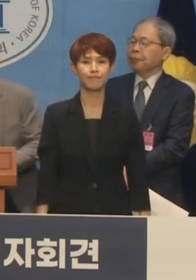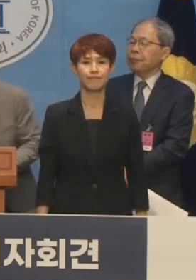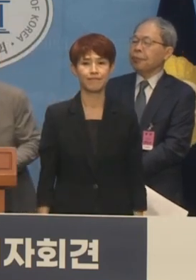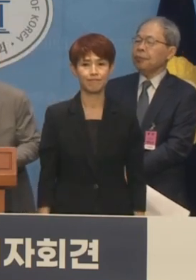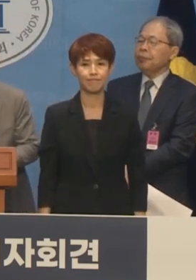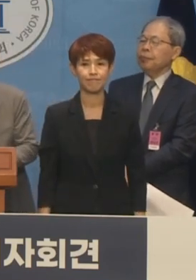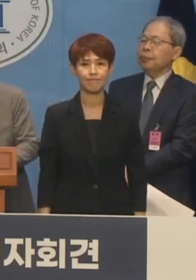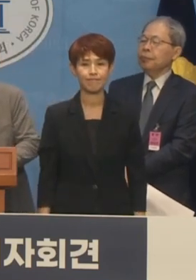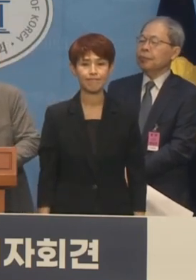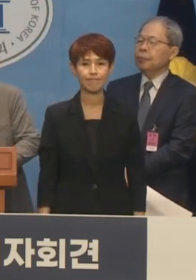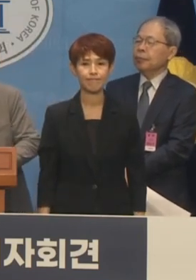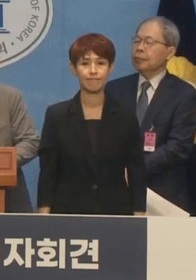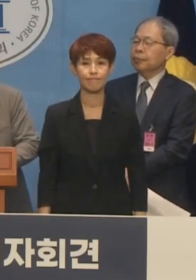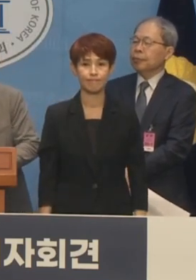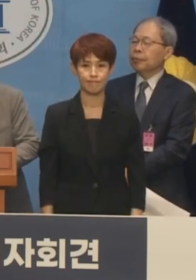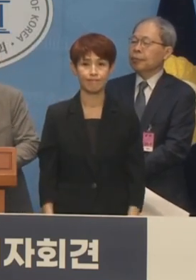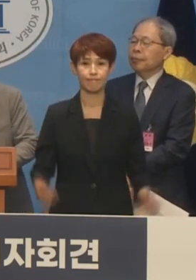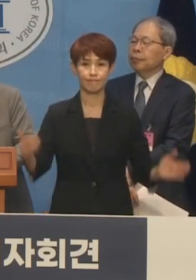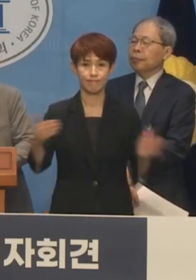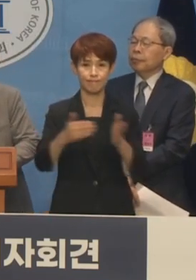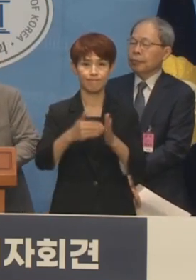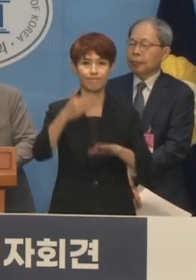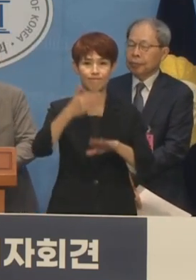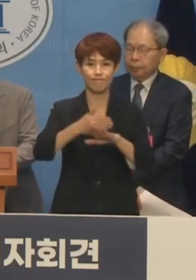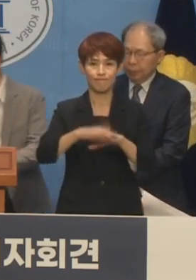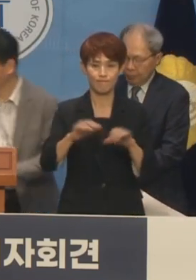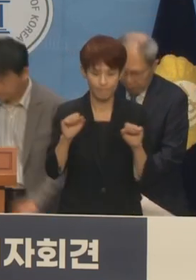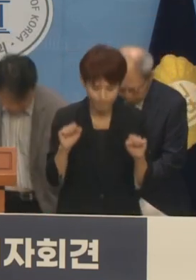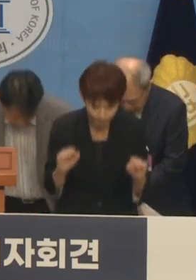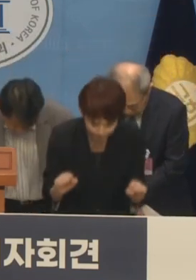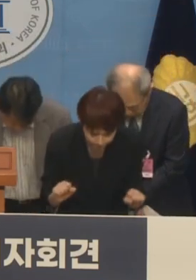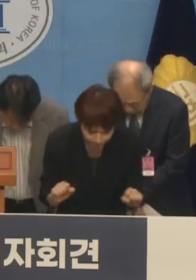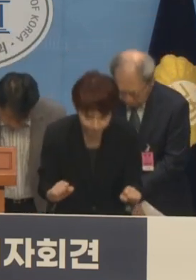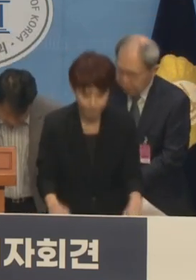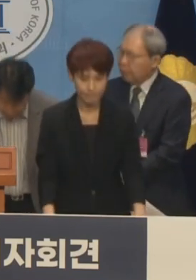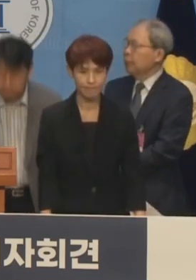네, 이것으로 기자회견을 마치겠습니다. 고맙습니다.